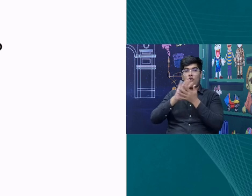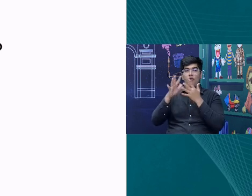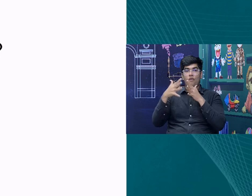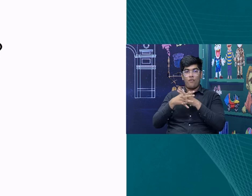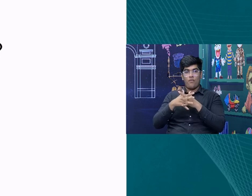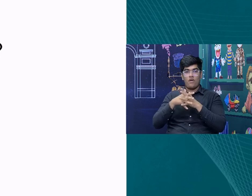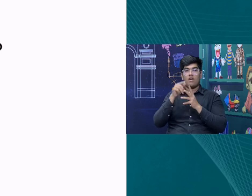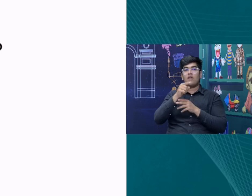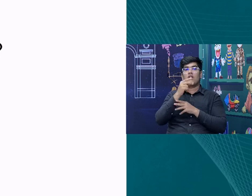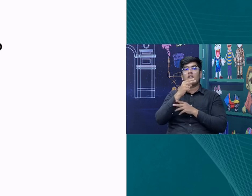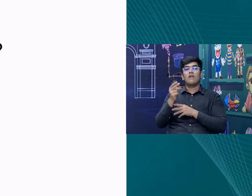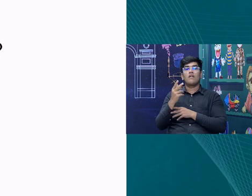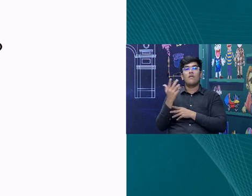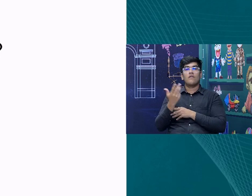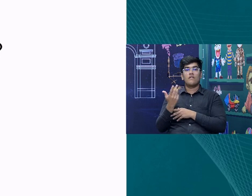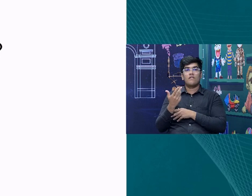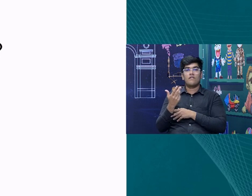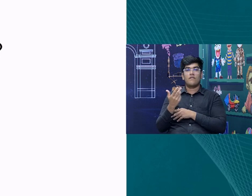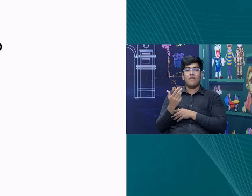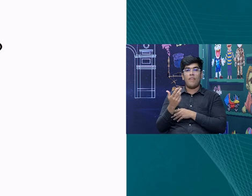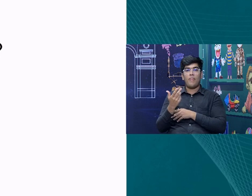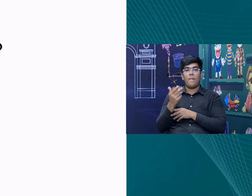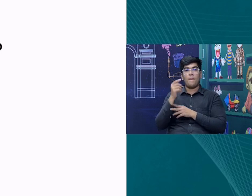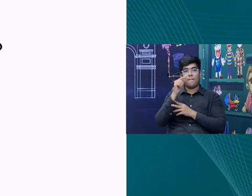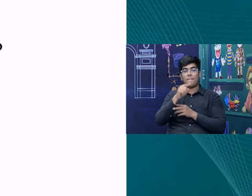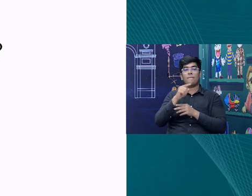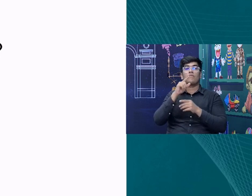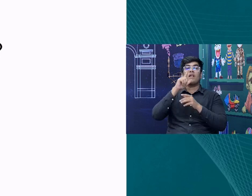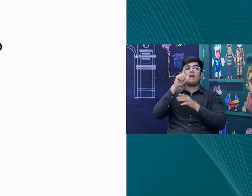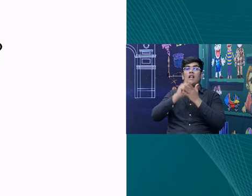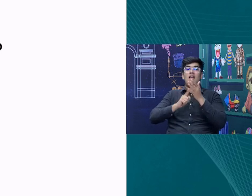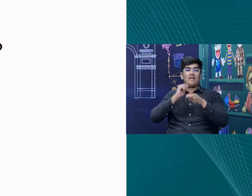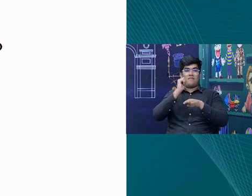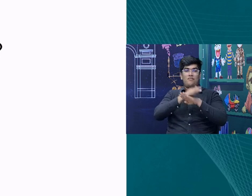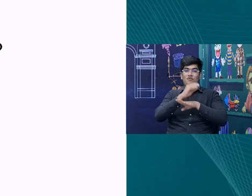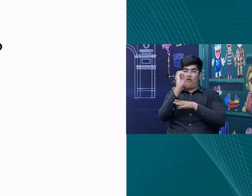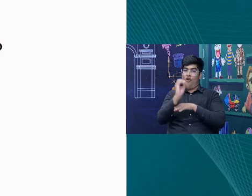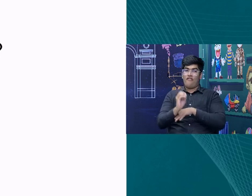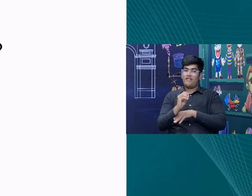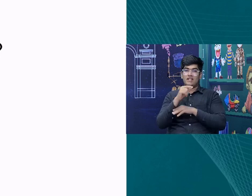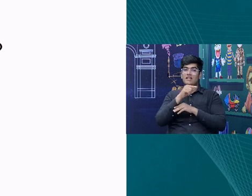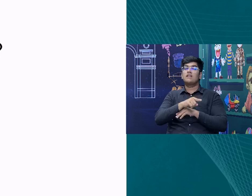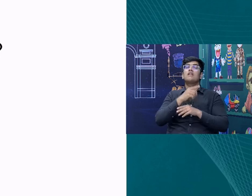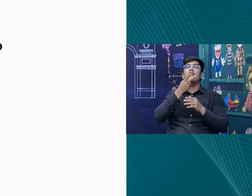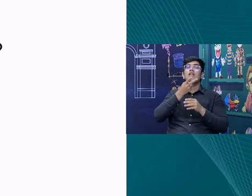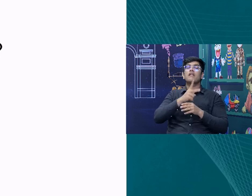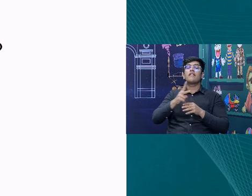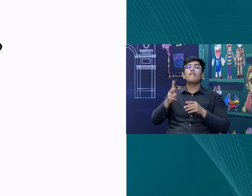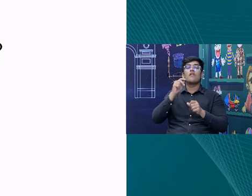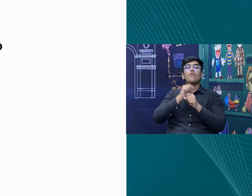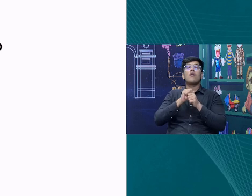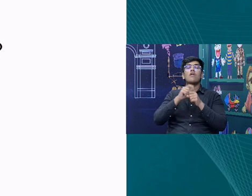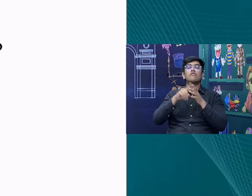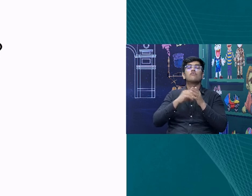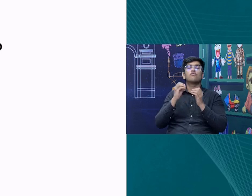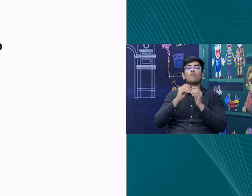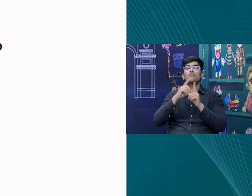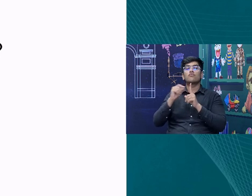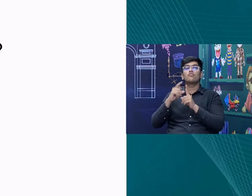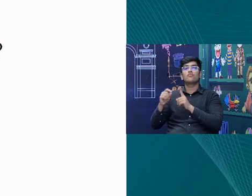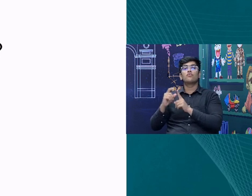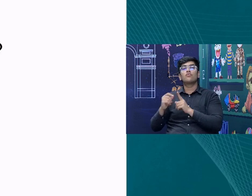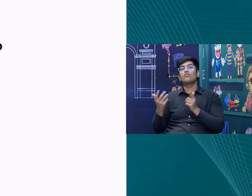जित ग्रह कारे है कि डाख खाने में अब किस किस तरीके के कारे होते हैं वो हमने आपको कुछ चीजे बताई हैं आप अपने आसपास